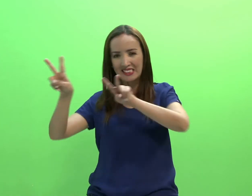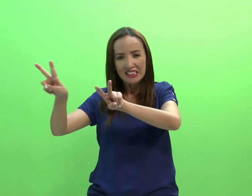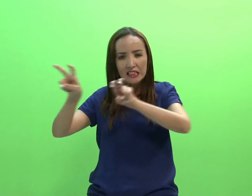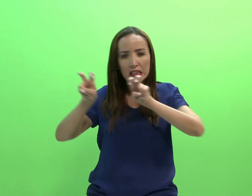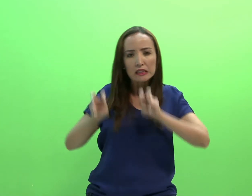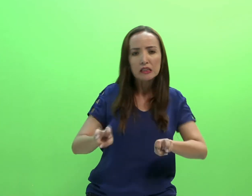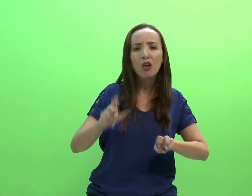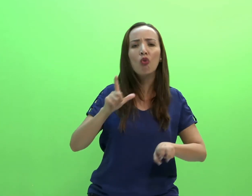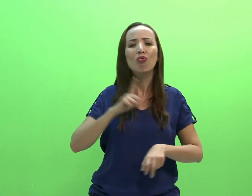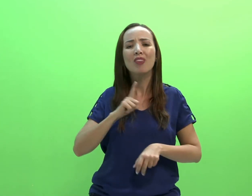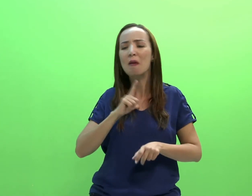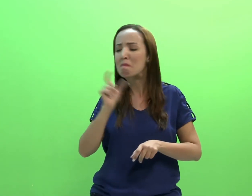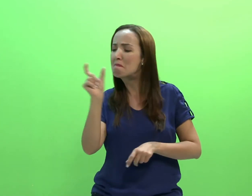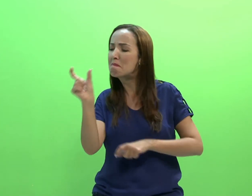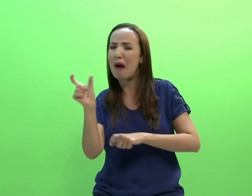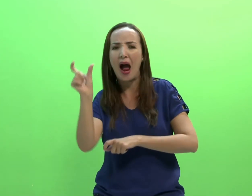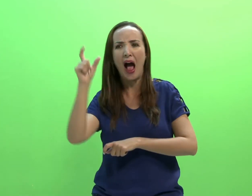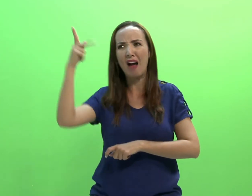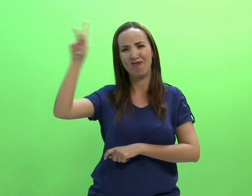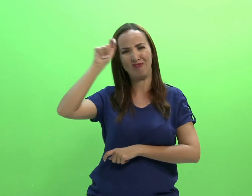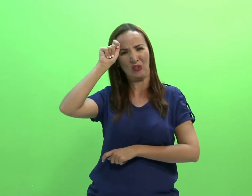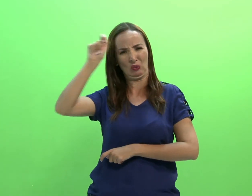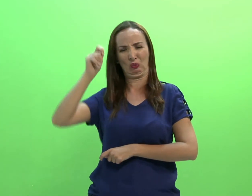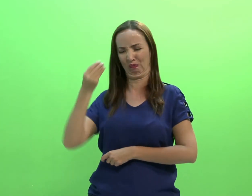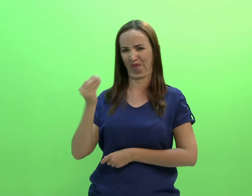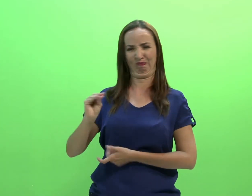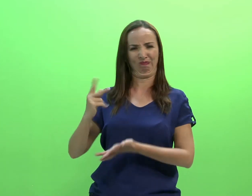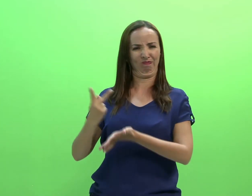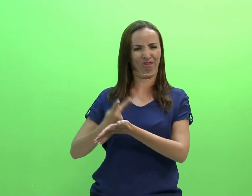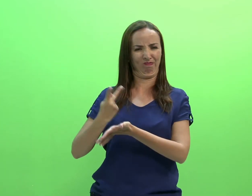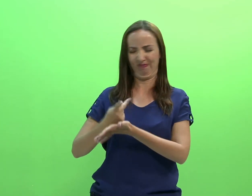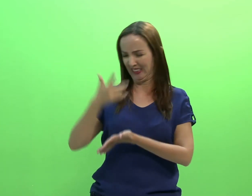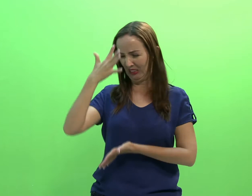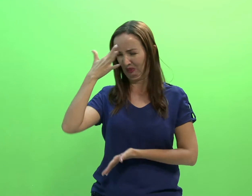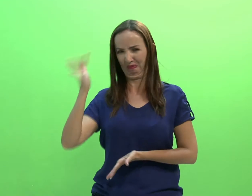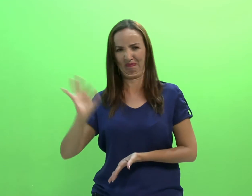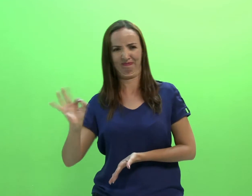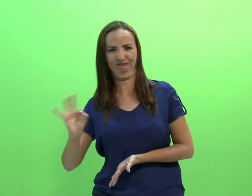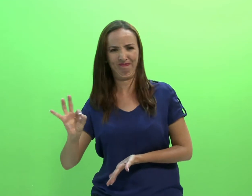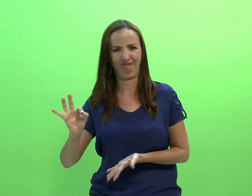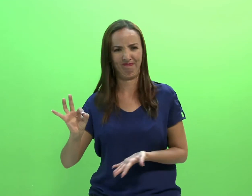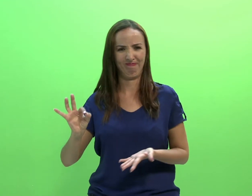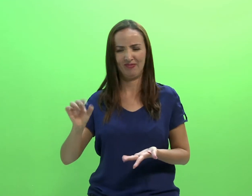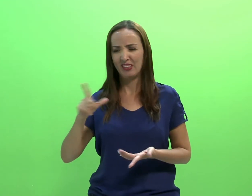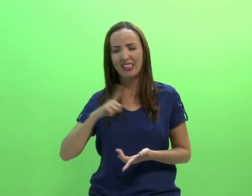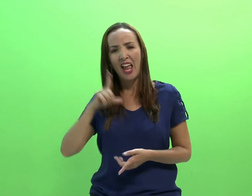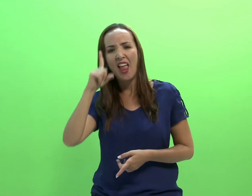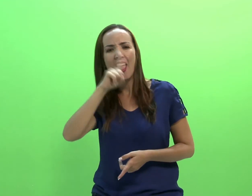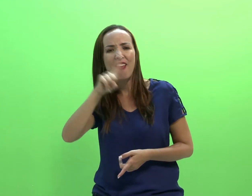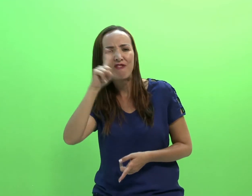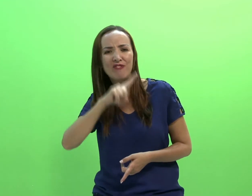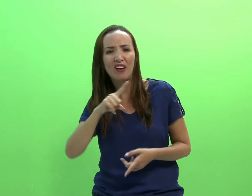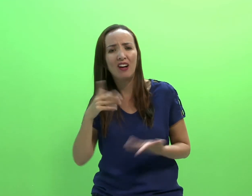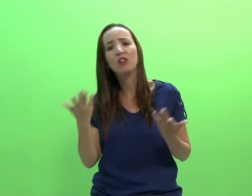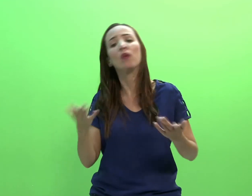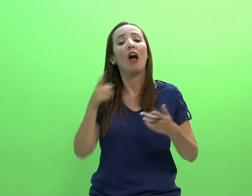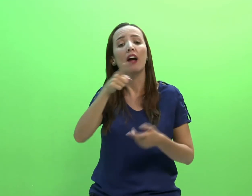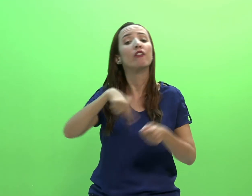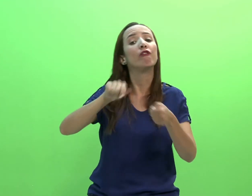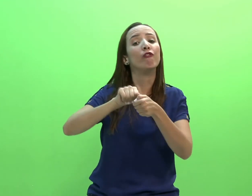Então, a citação, caso tenha alguma palavra que está ali equivocada, com falha, o que você deve